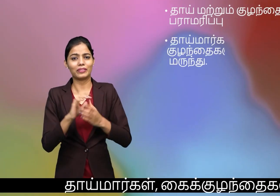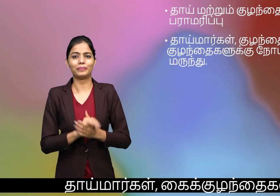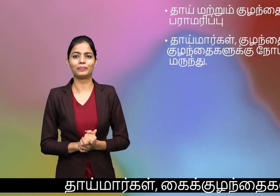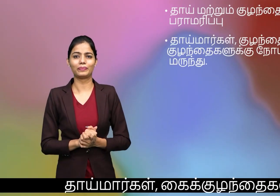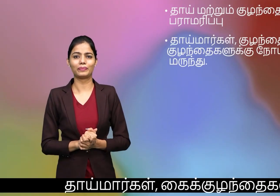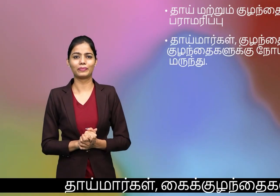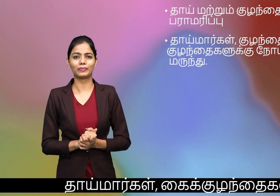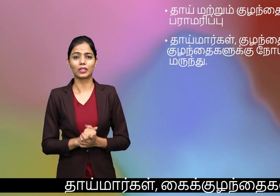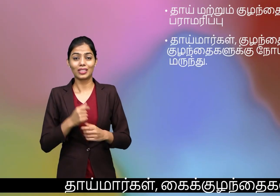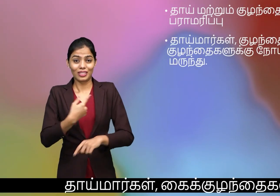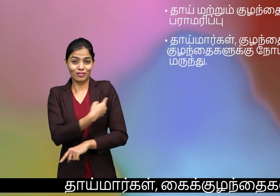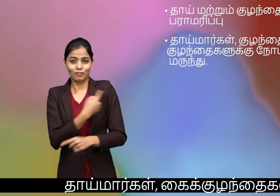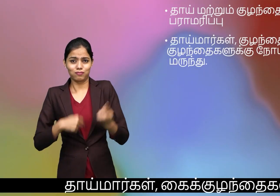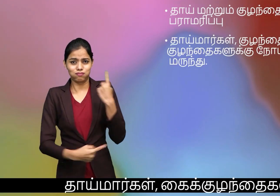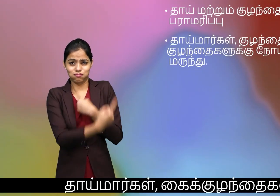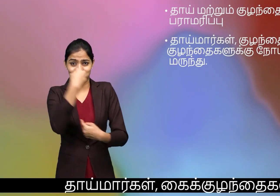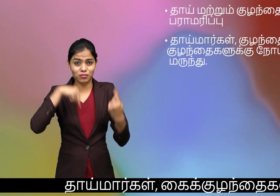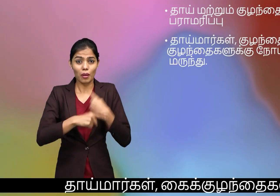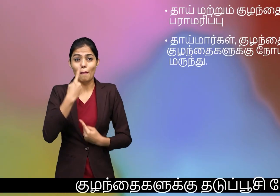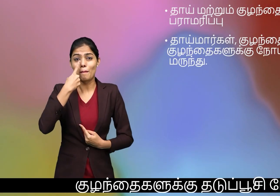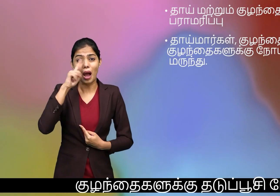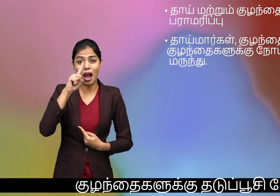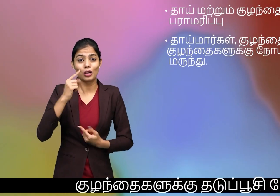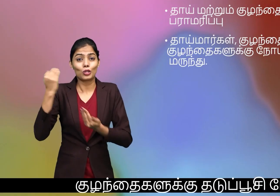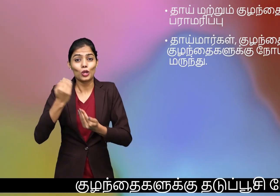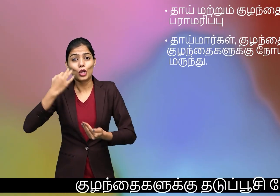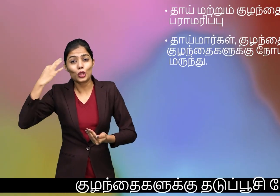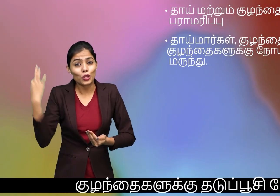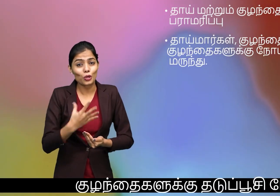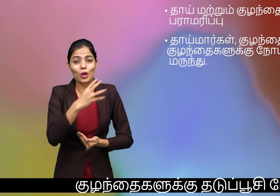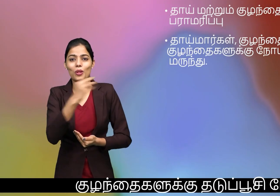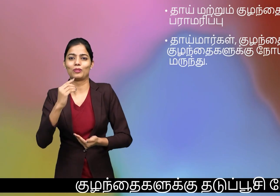தாய்மார்கள், கைக்குழந்தைகள் மற்றும் குழந்தைகளுக்கு தடுப்பூசி போடுதல்,